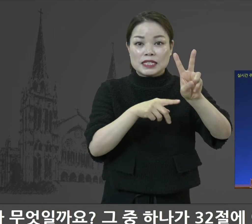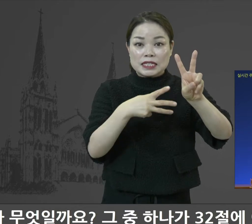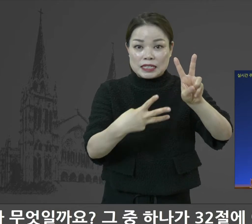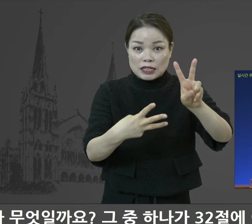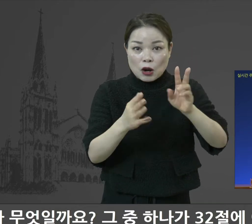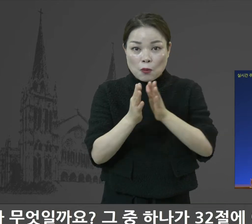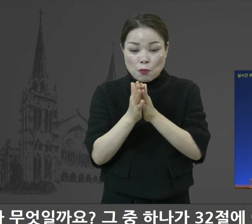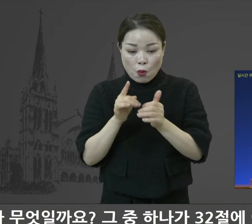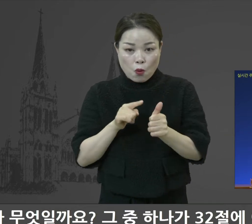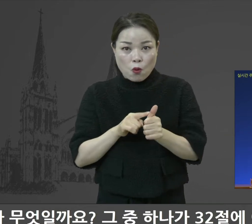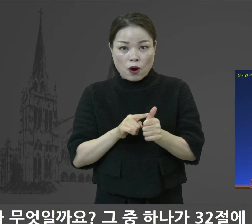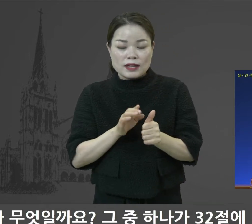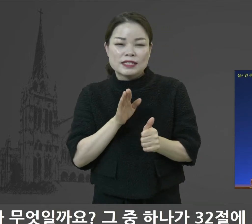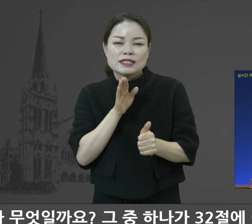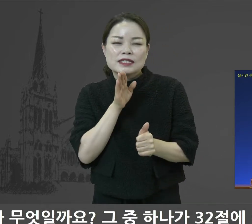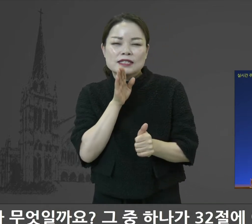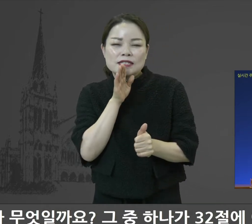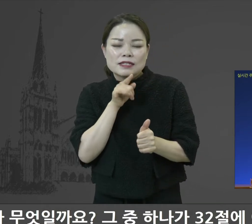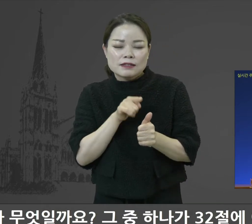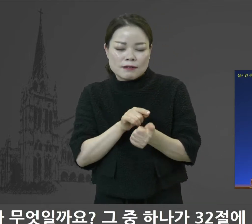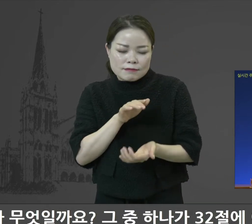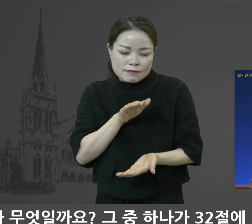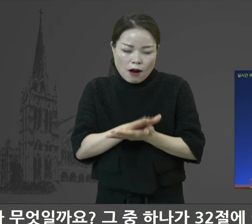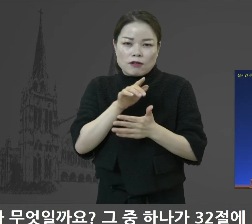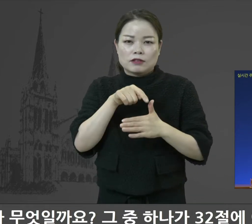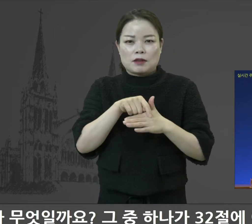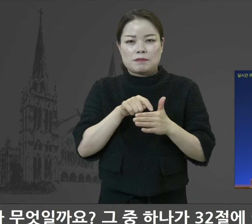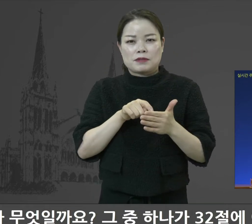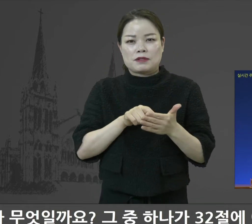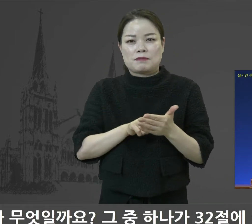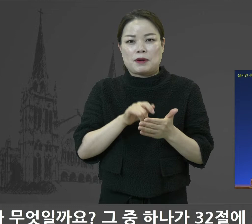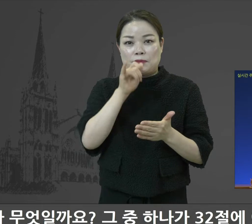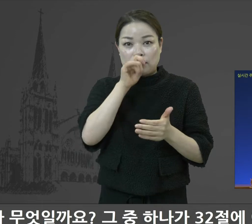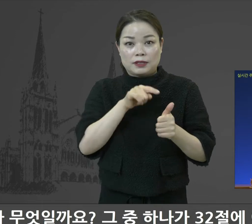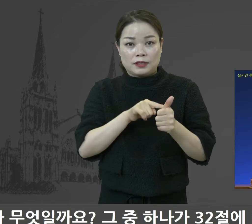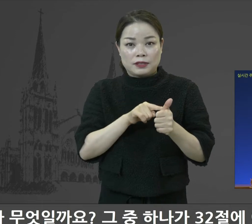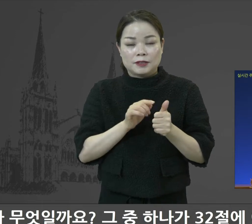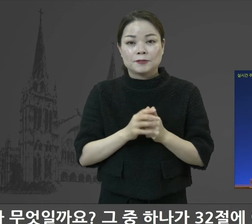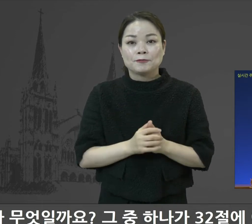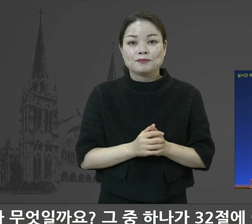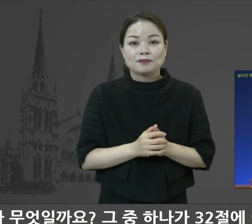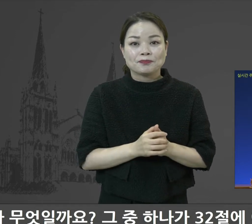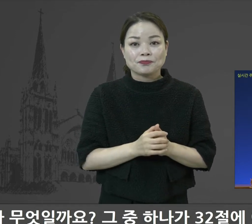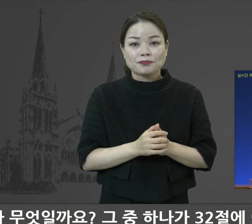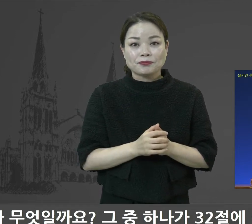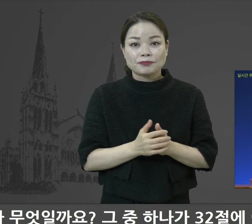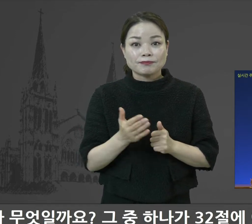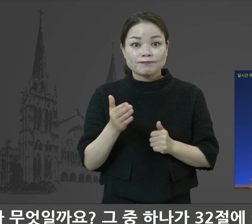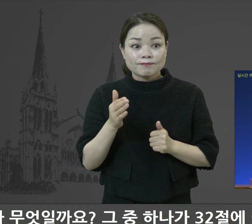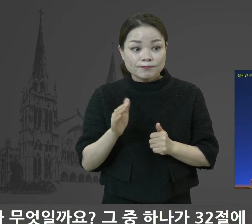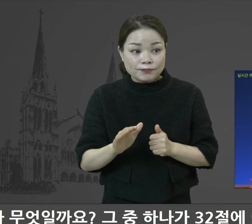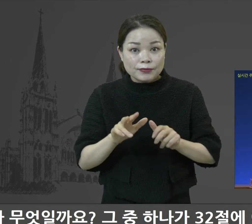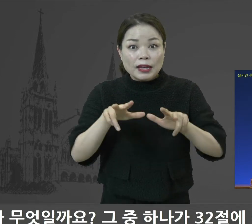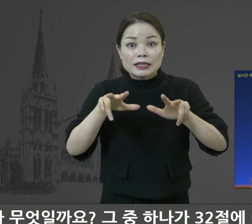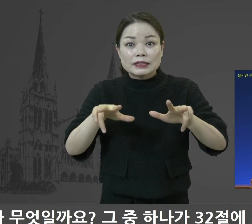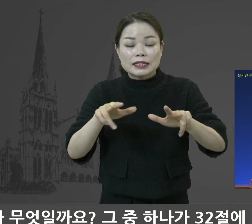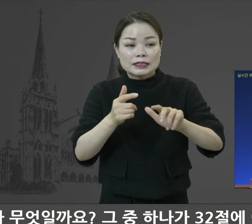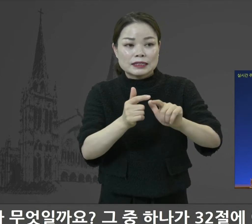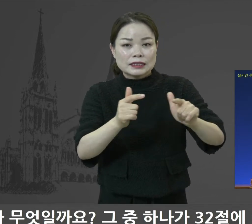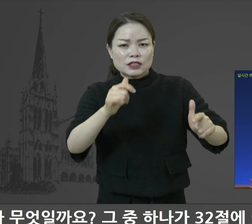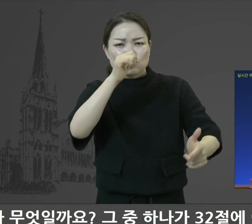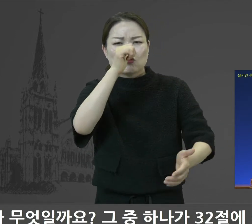모세의 이 진정하고 열정적인 마음이죠. 32장 32절 읽습니다. 그러나 이제